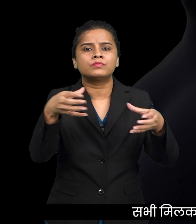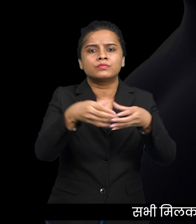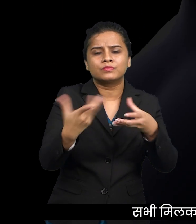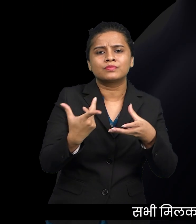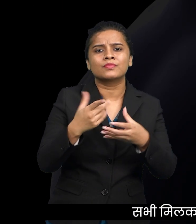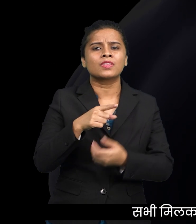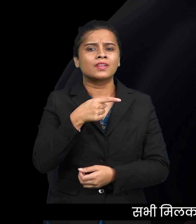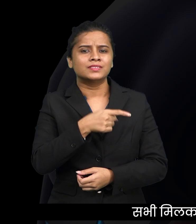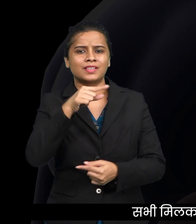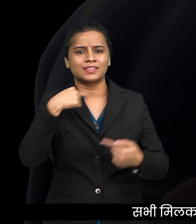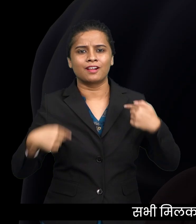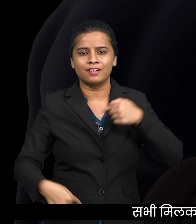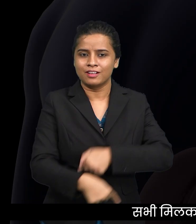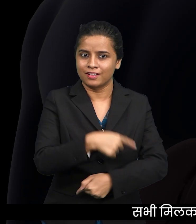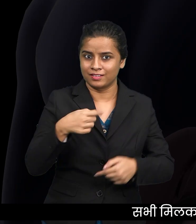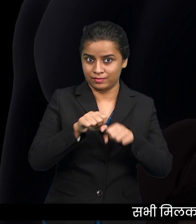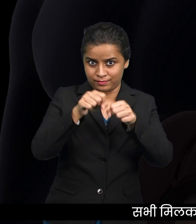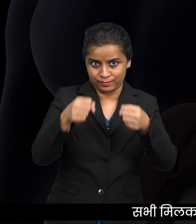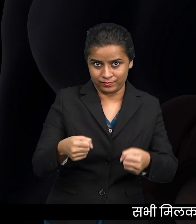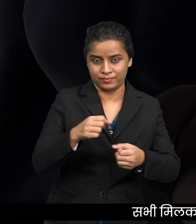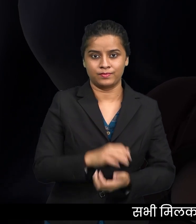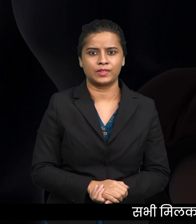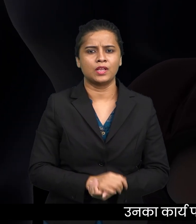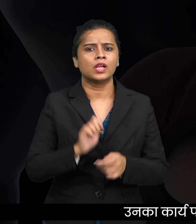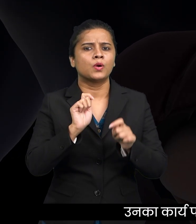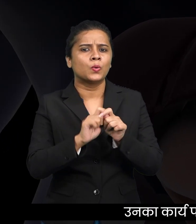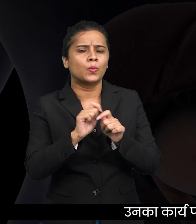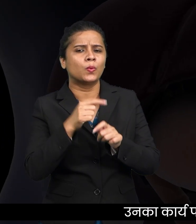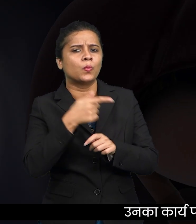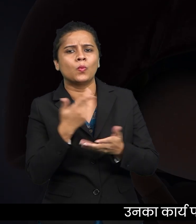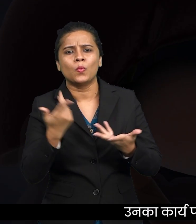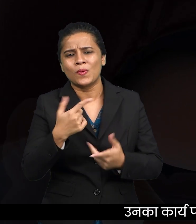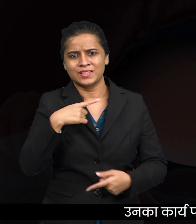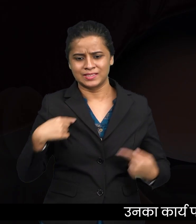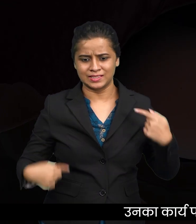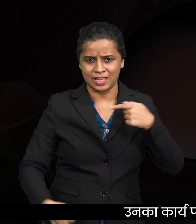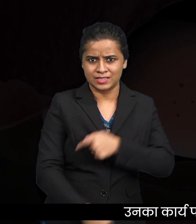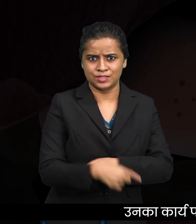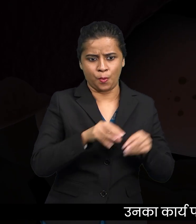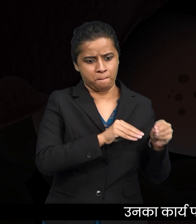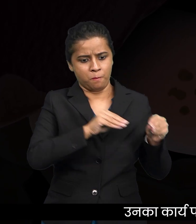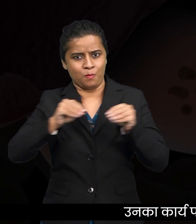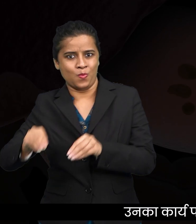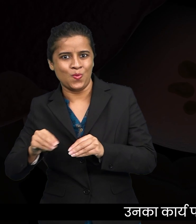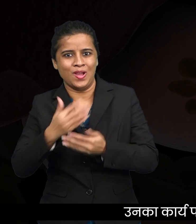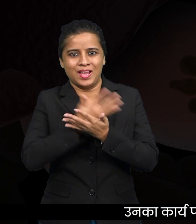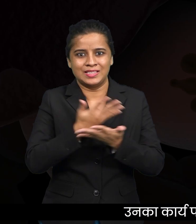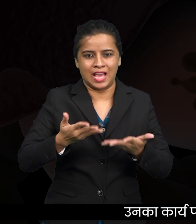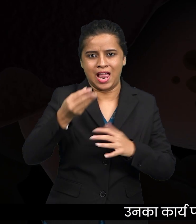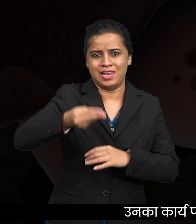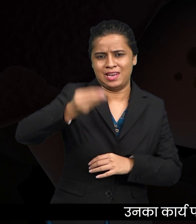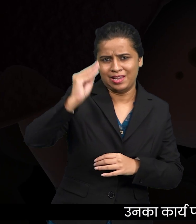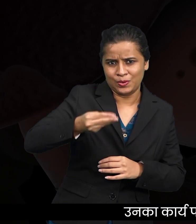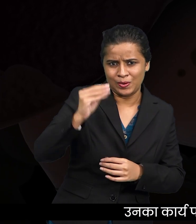सभी मिलकर परिसंचरण तंत्र बनते हैं। उनका कार्य पदार्थ का